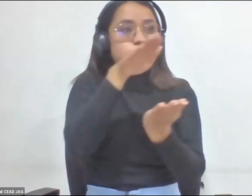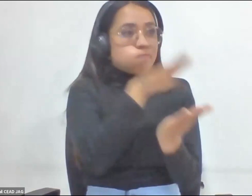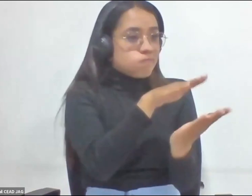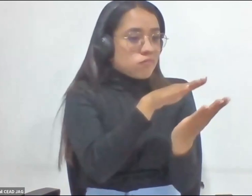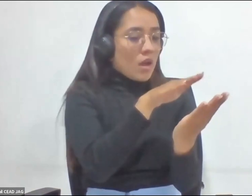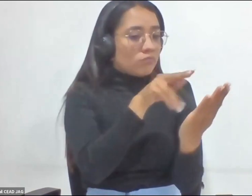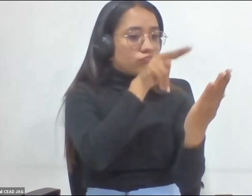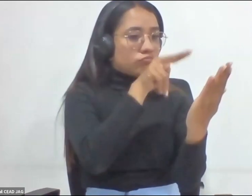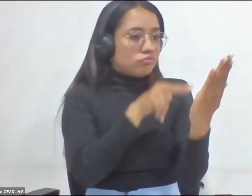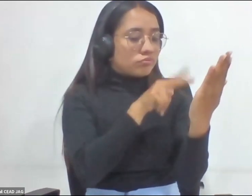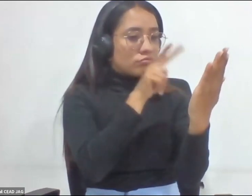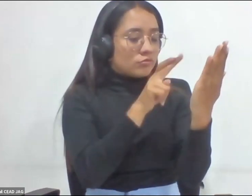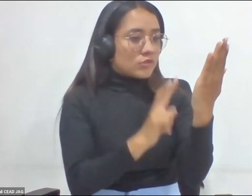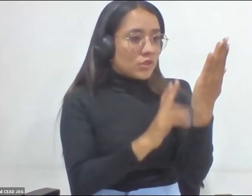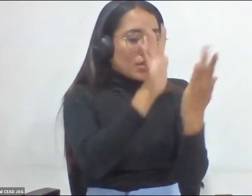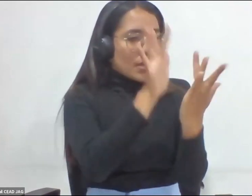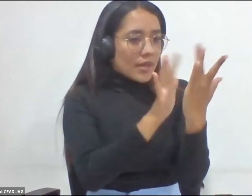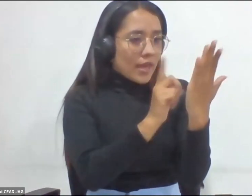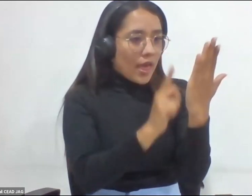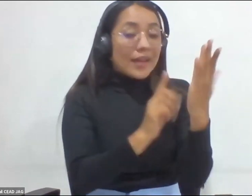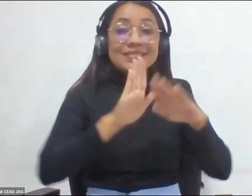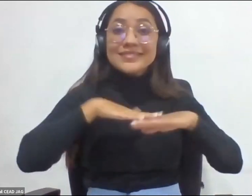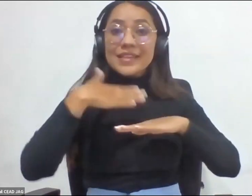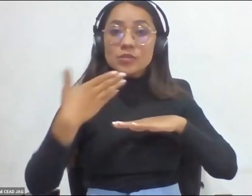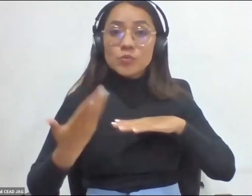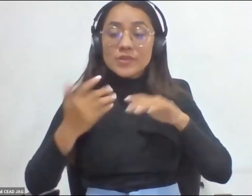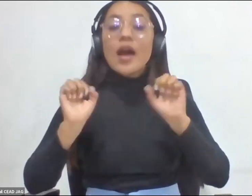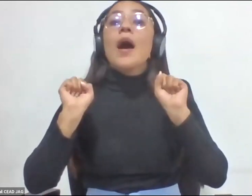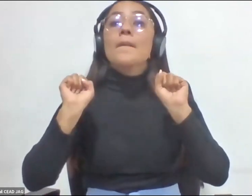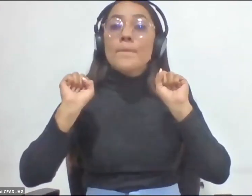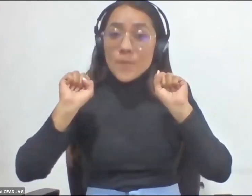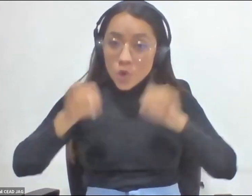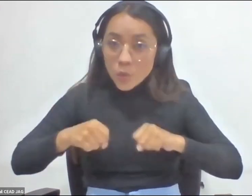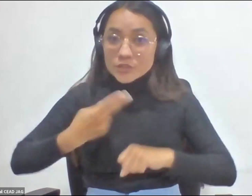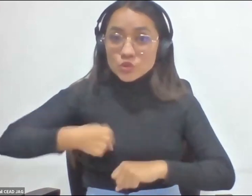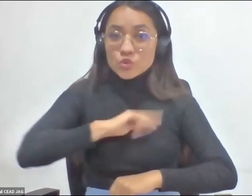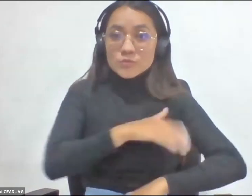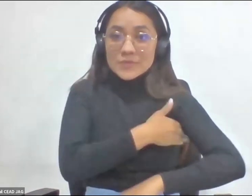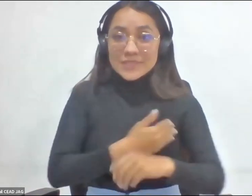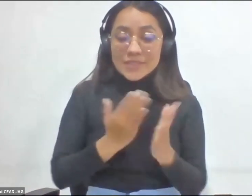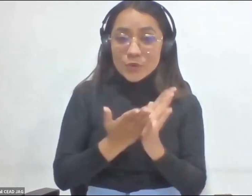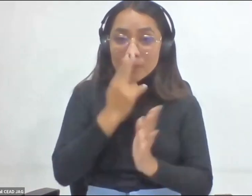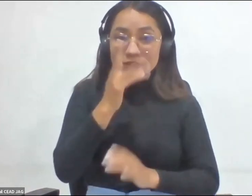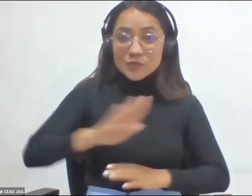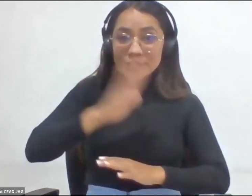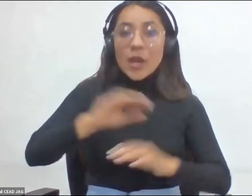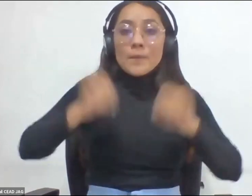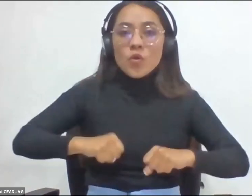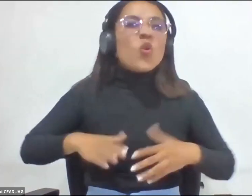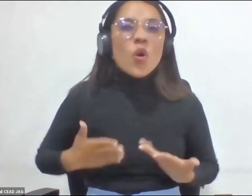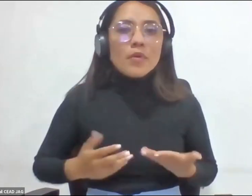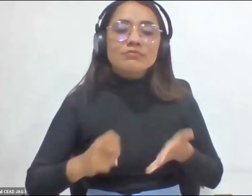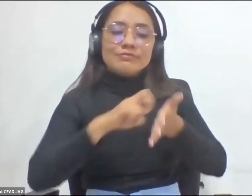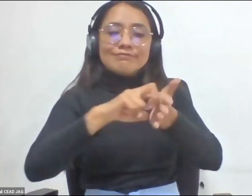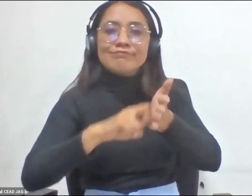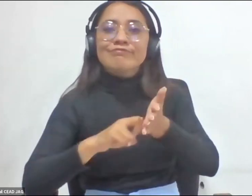el resultado de la validación aprobando por parte del ministerio va a ser que puedan generar su recibo